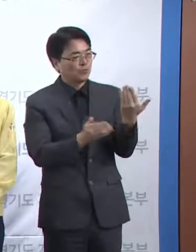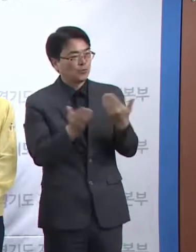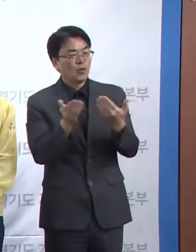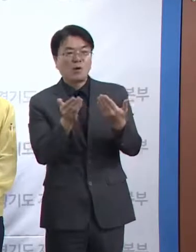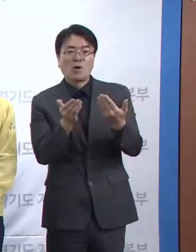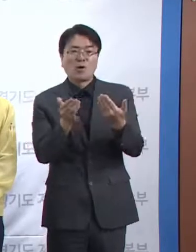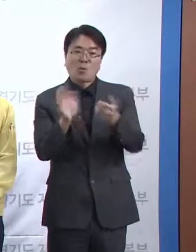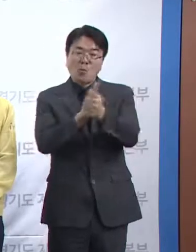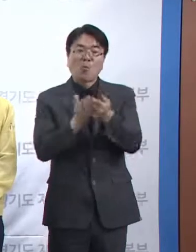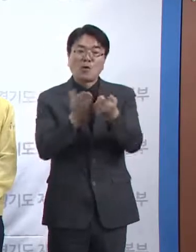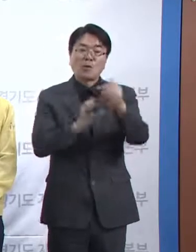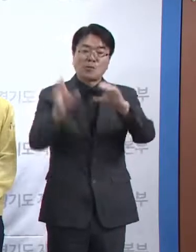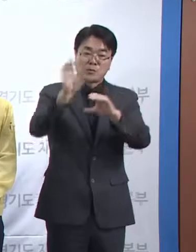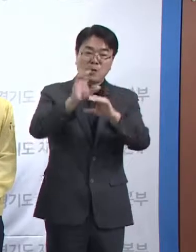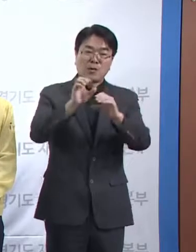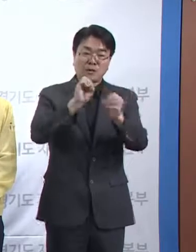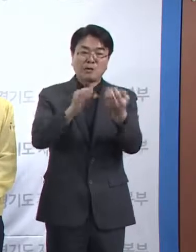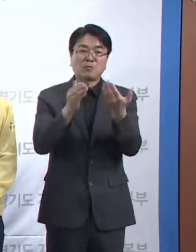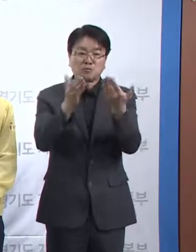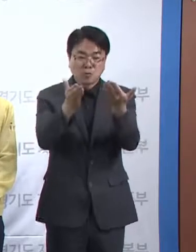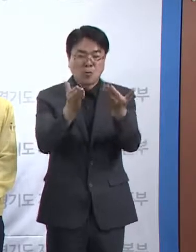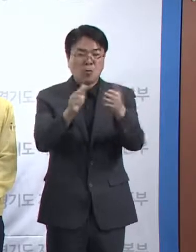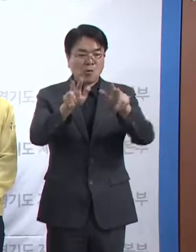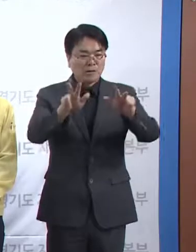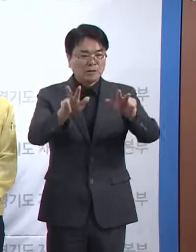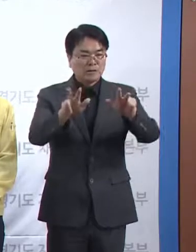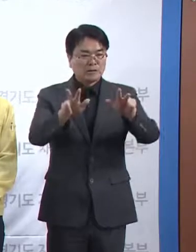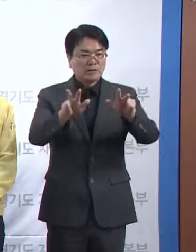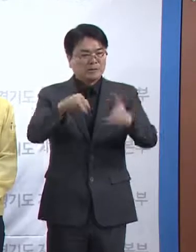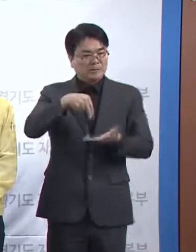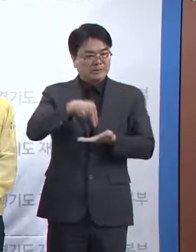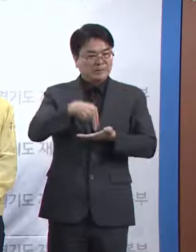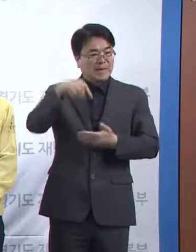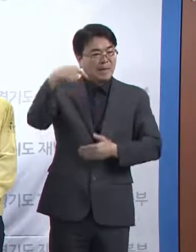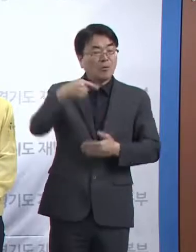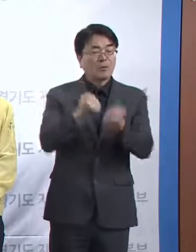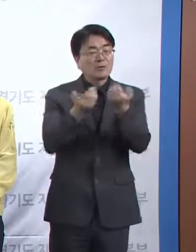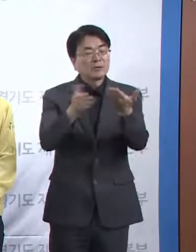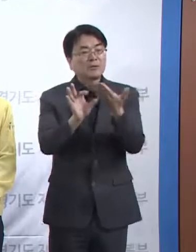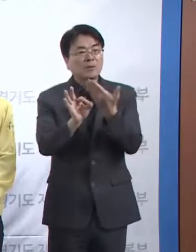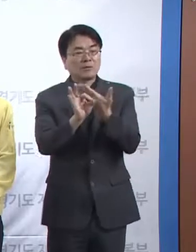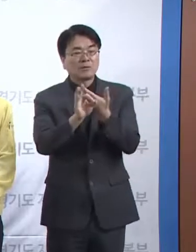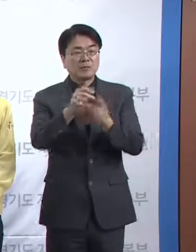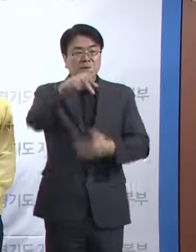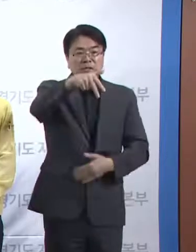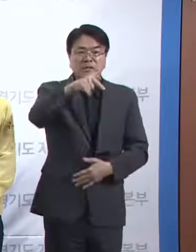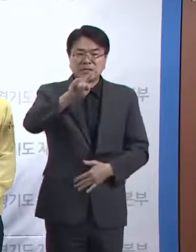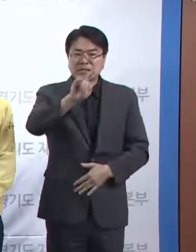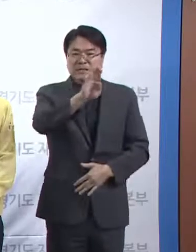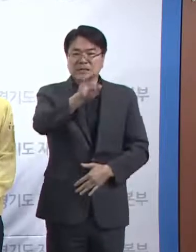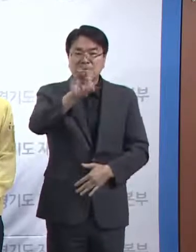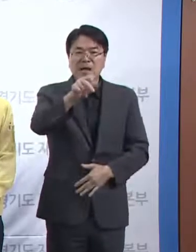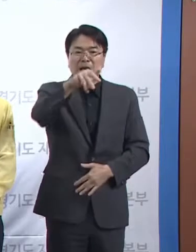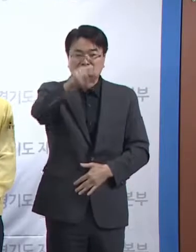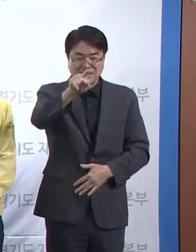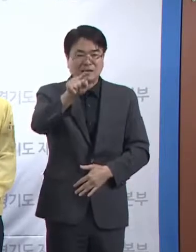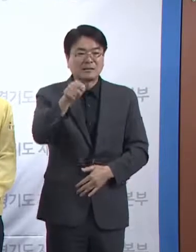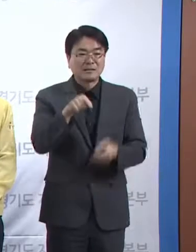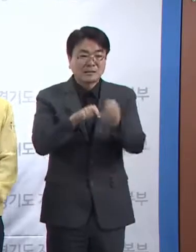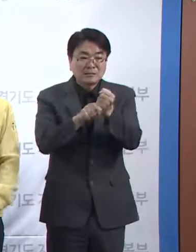해주시도록 하고 이제 도의 현재 상태의 입장은 지방채 발행이라고 하는 게 워낙